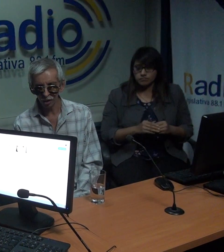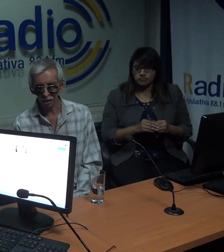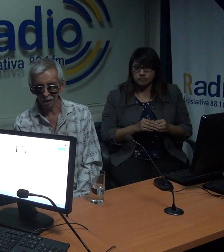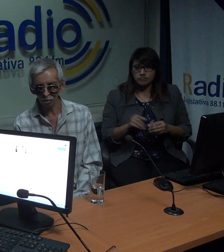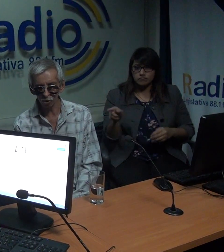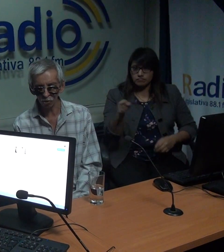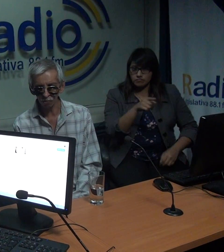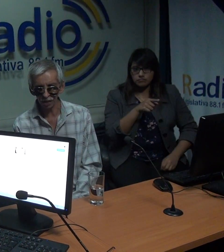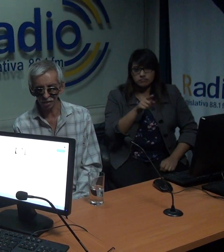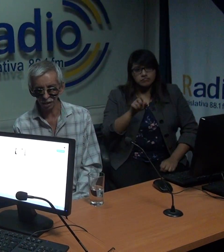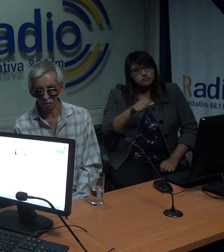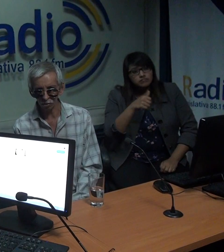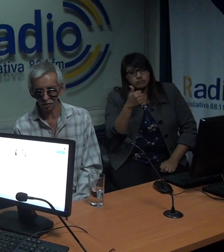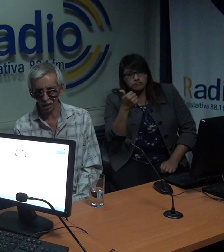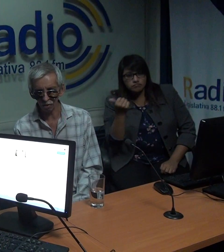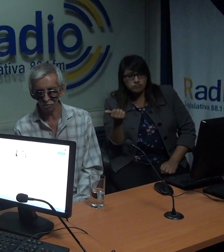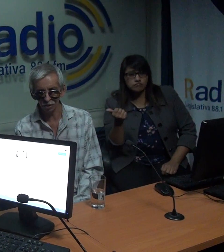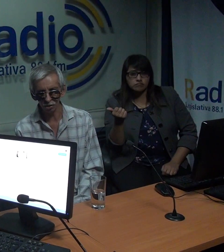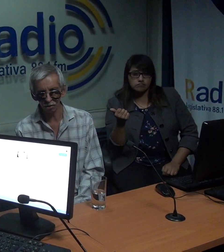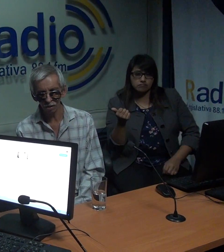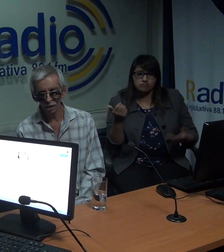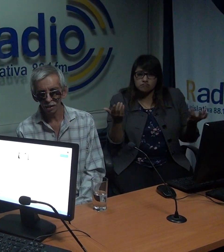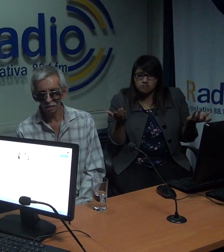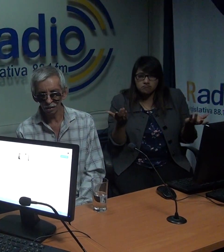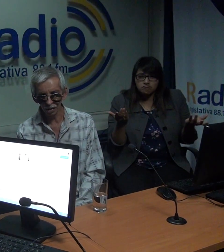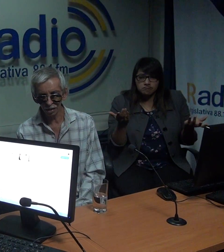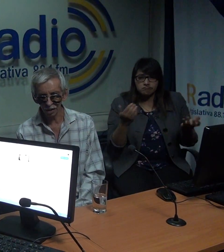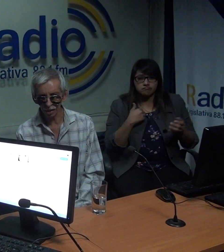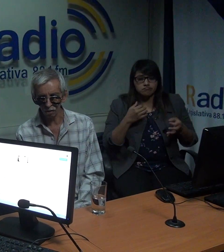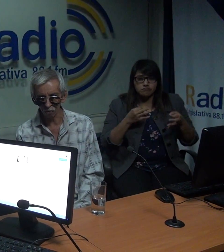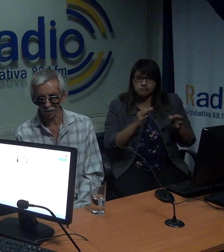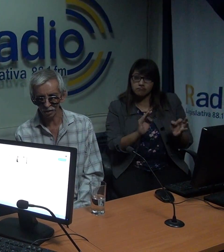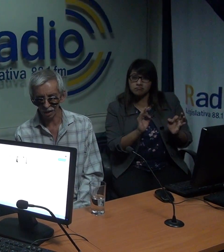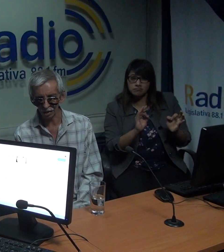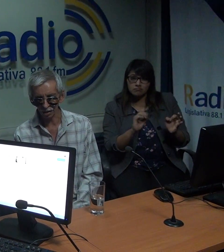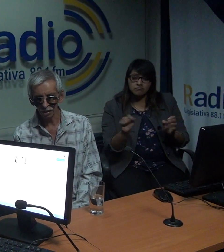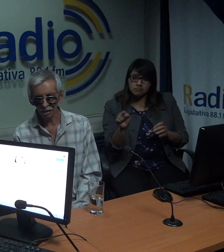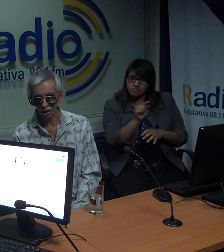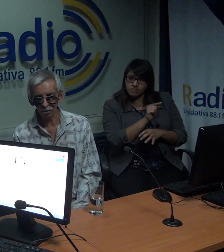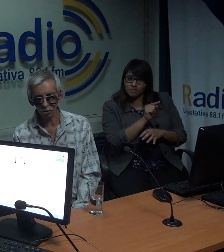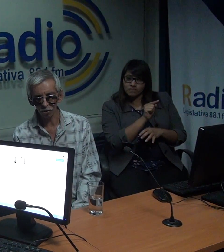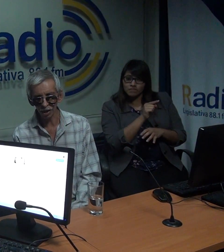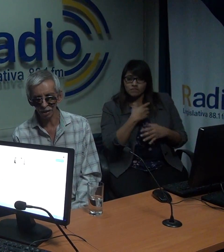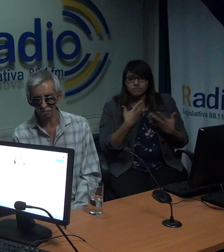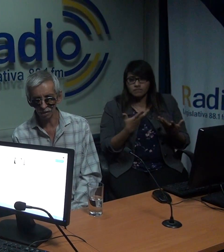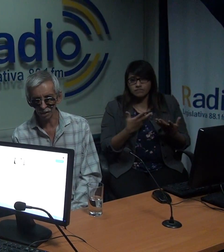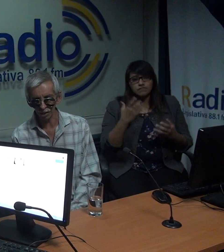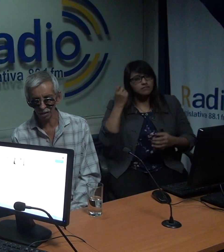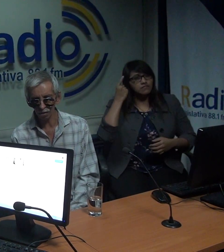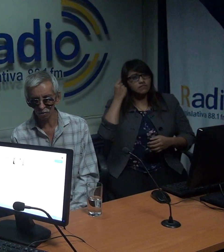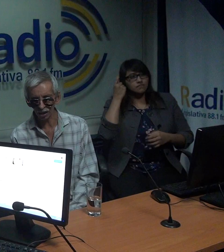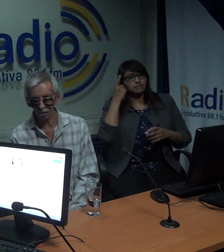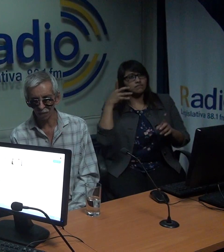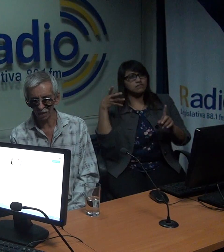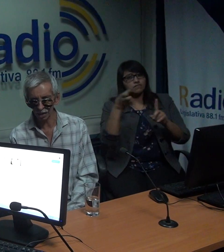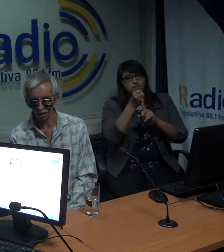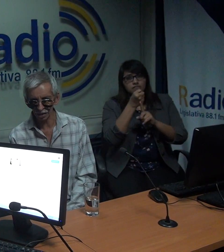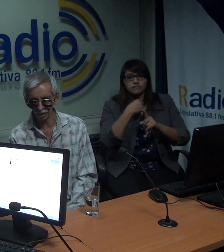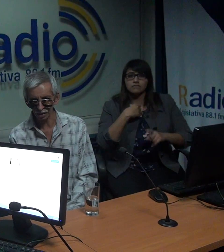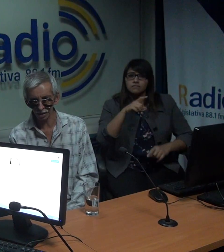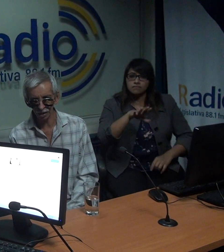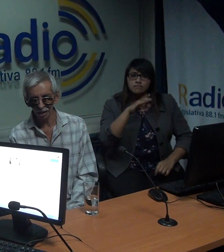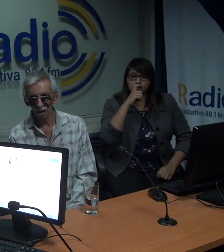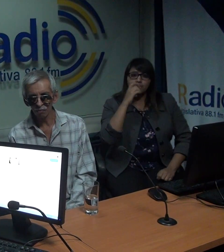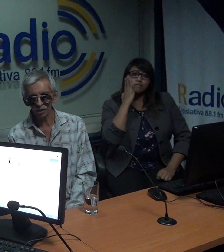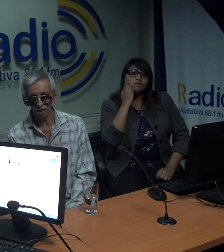inmersos en otro ambiente, en otra condición y cuesta que que ellos logren entender lo que el padre les